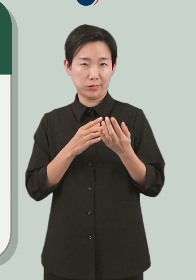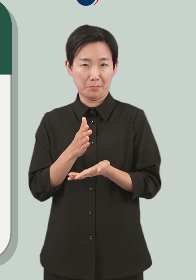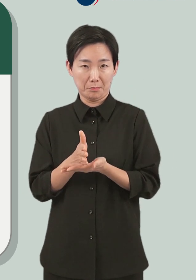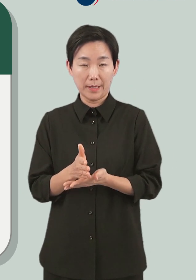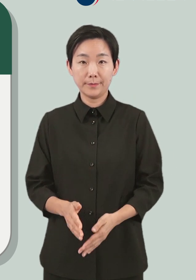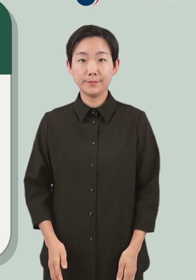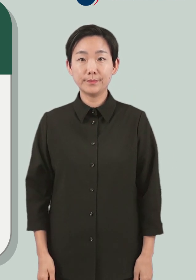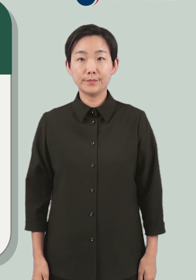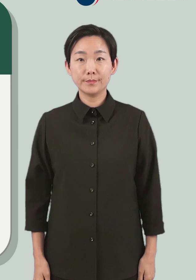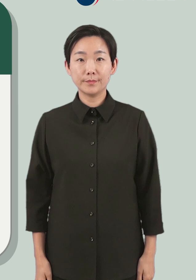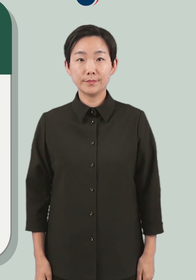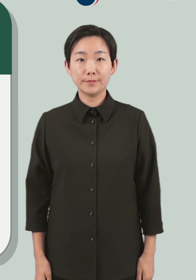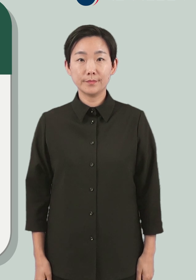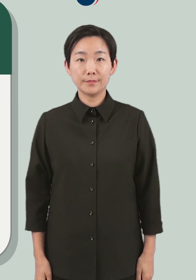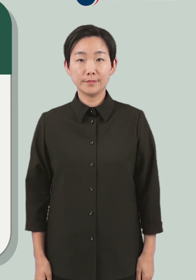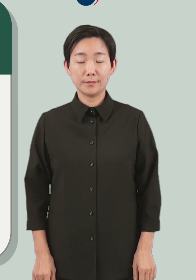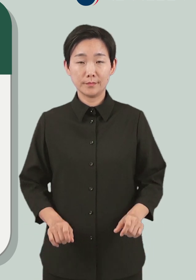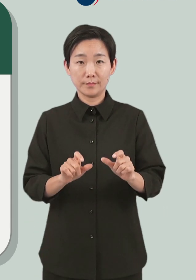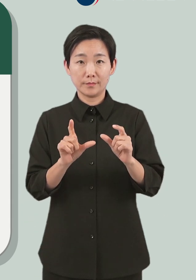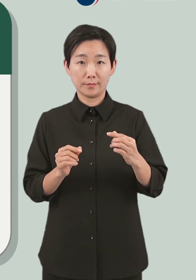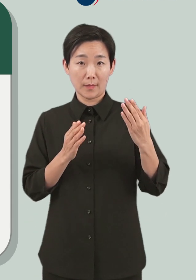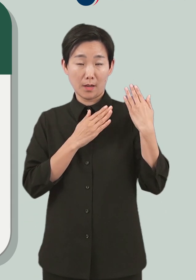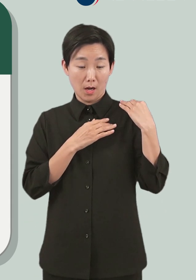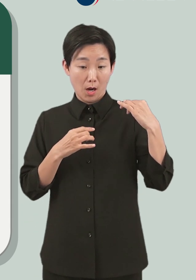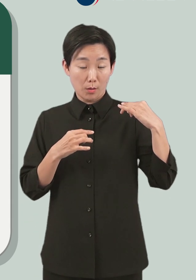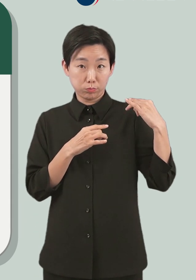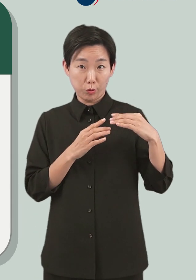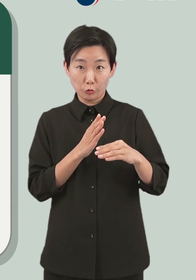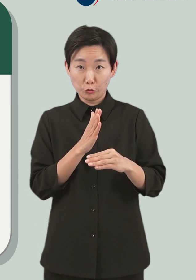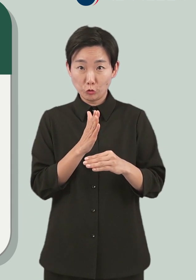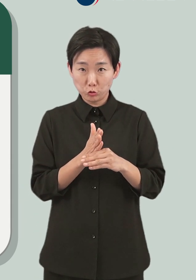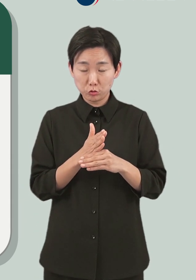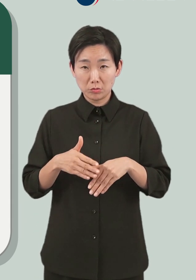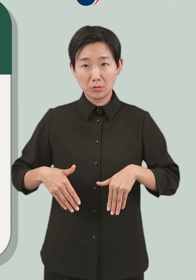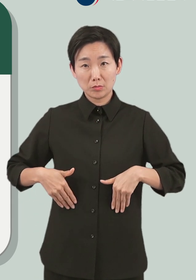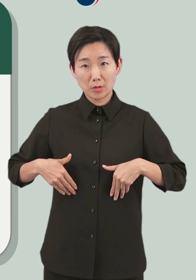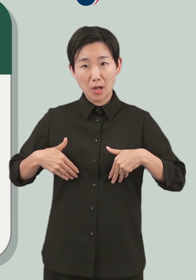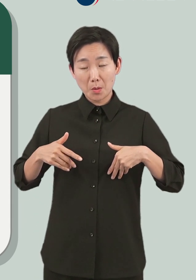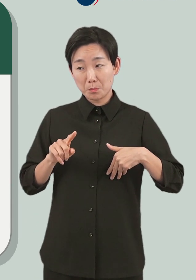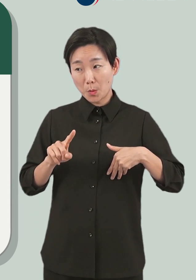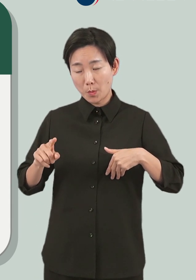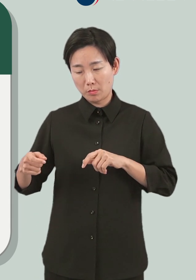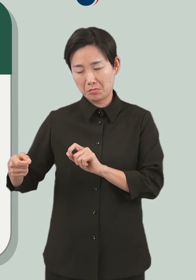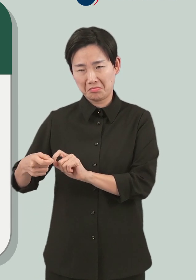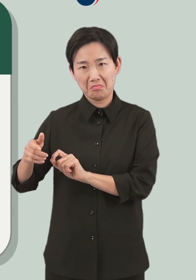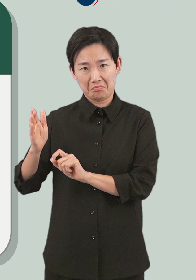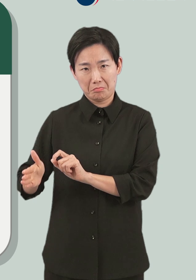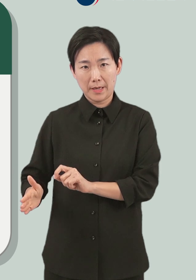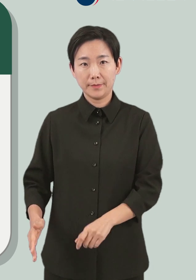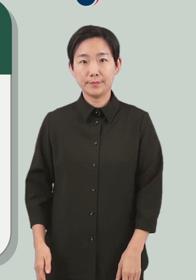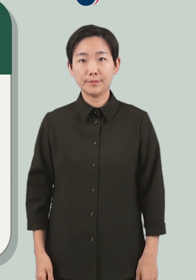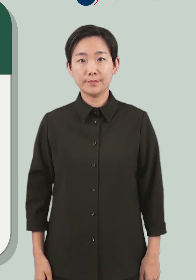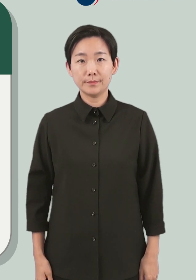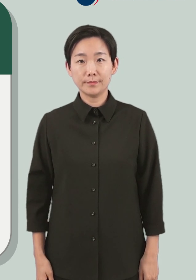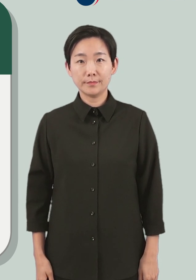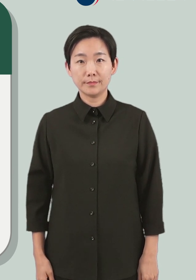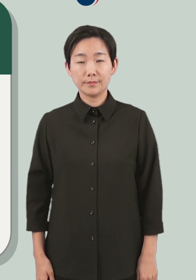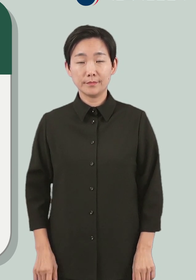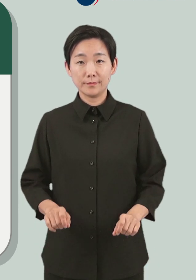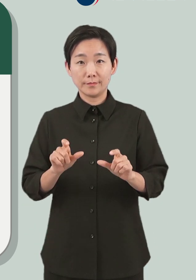없습니다. 본 의료기기를 사용할 때는 다른 가열기기 근처에서 사용하지 않아야